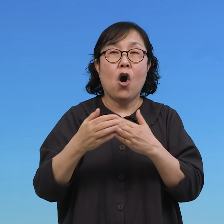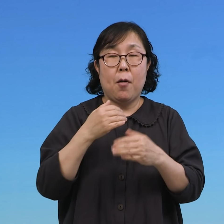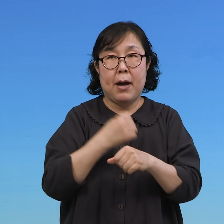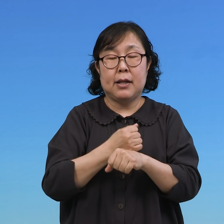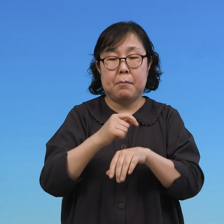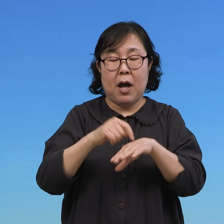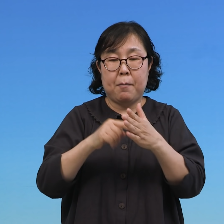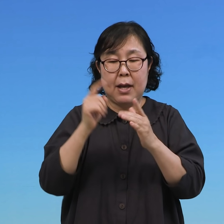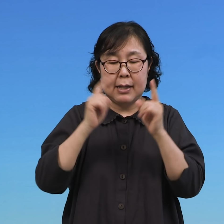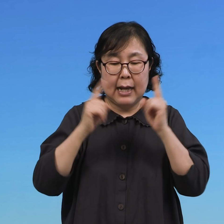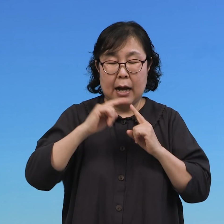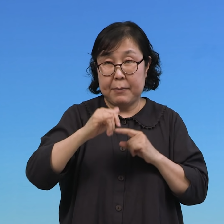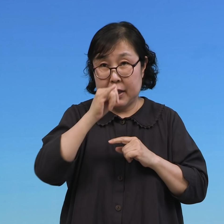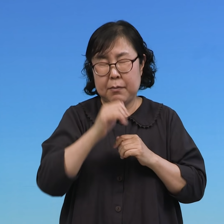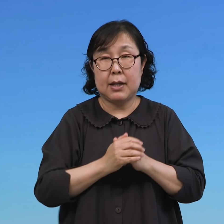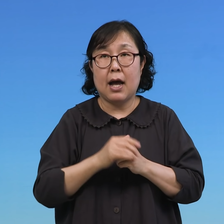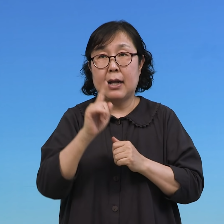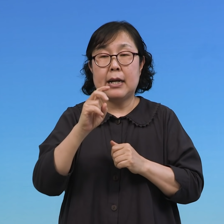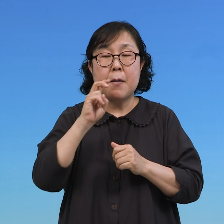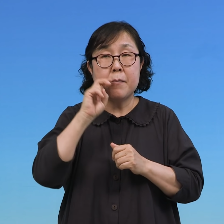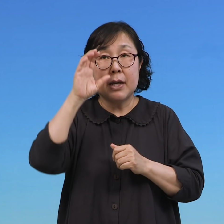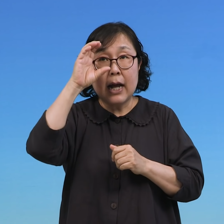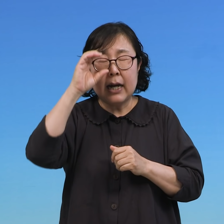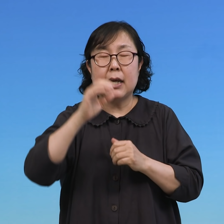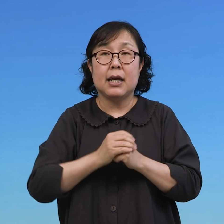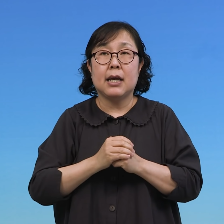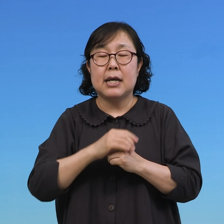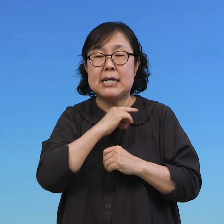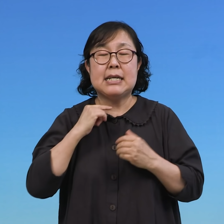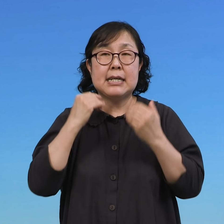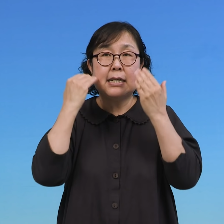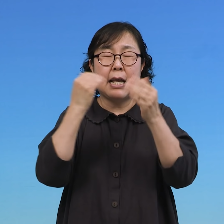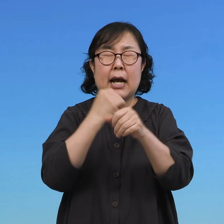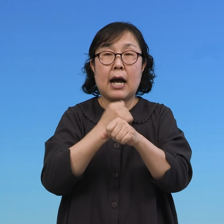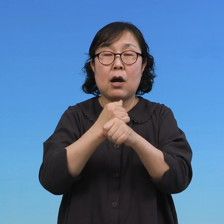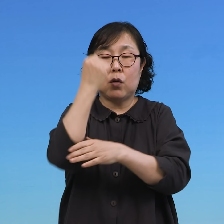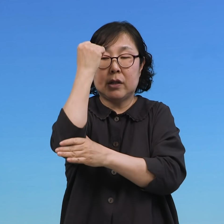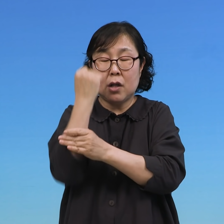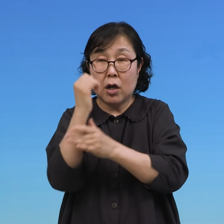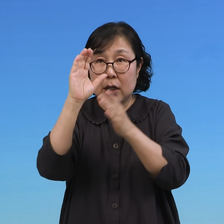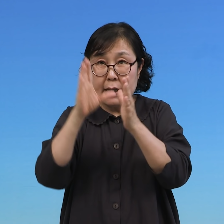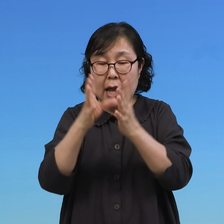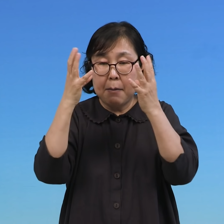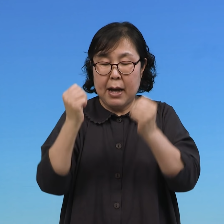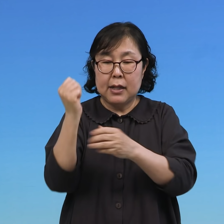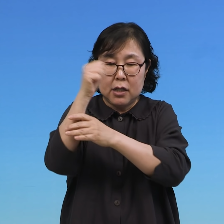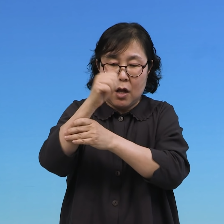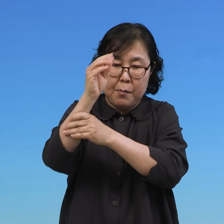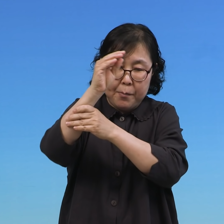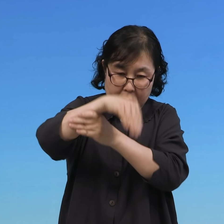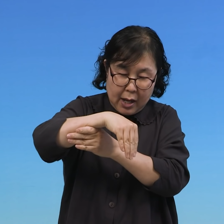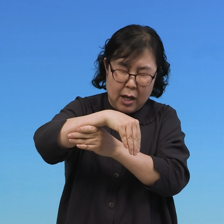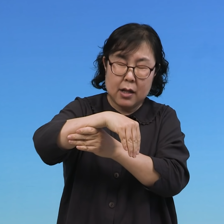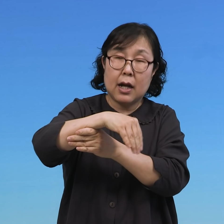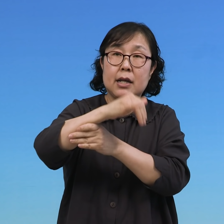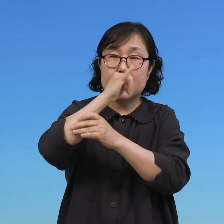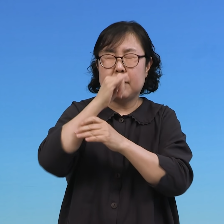있는데요, 하늘에 미리 참 희생하며 썩을 때 거기에 많은 열매가